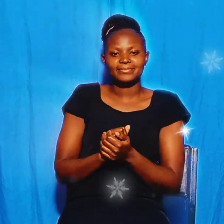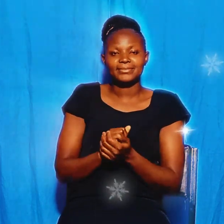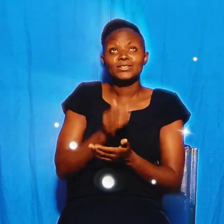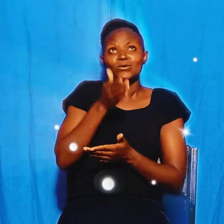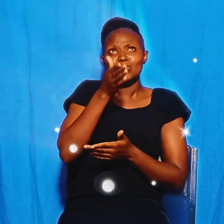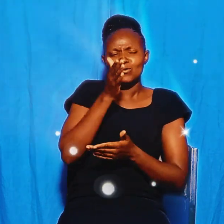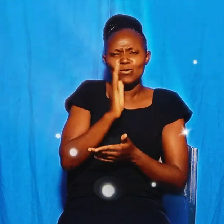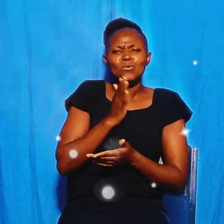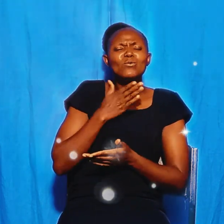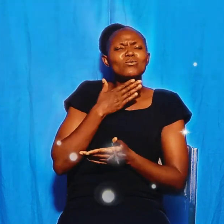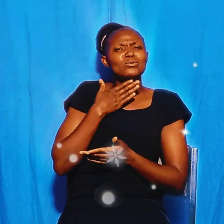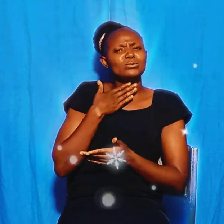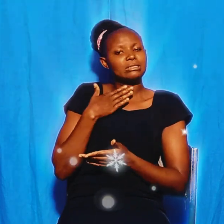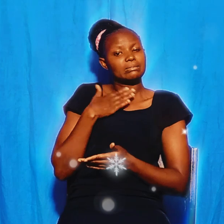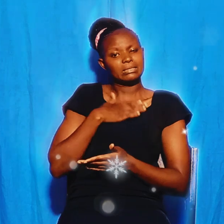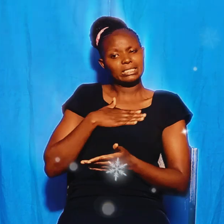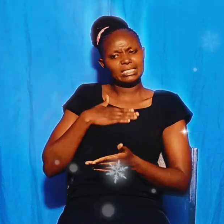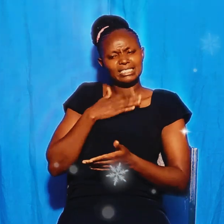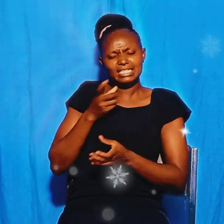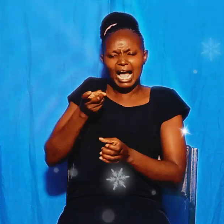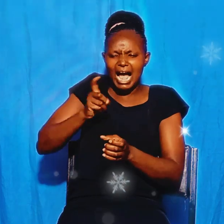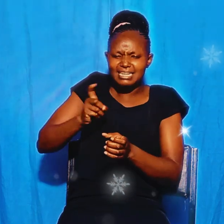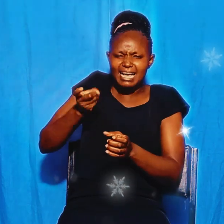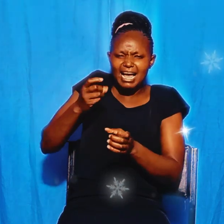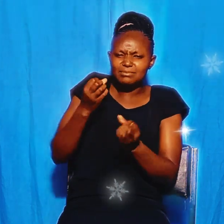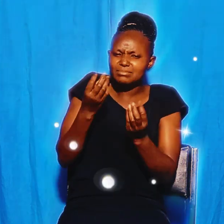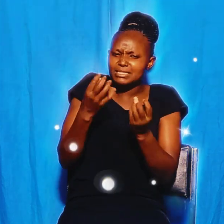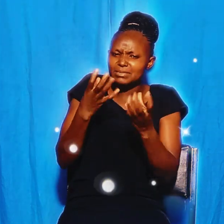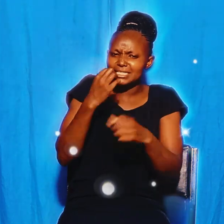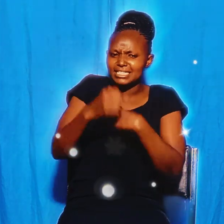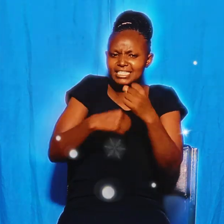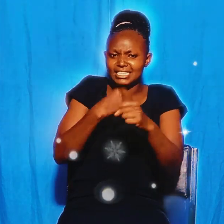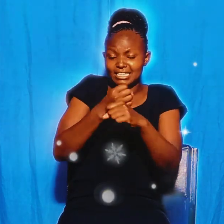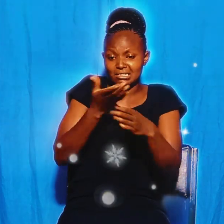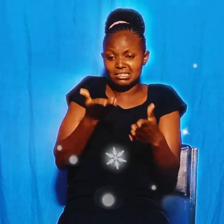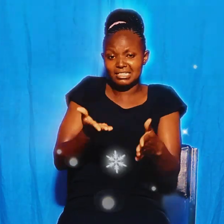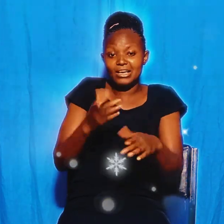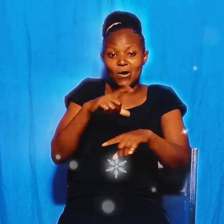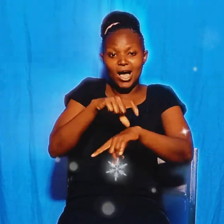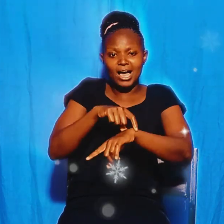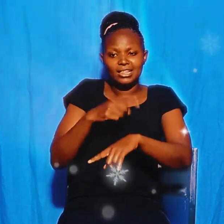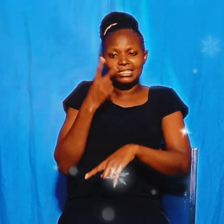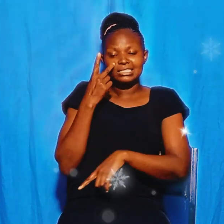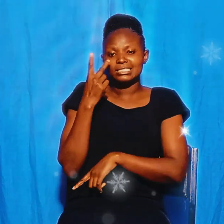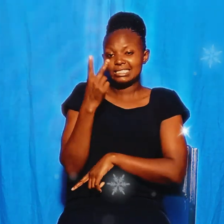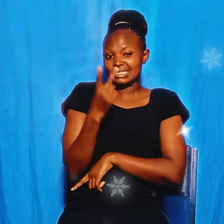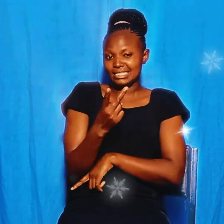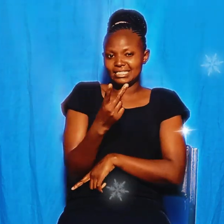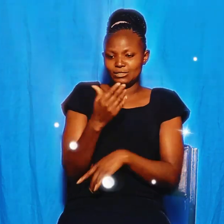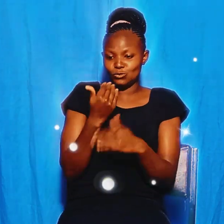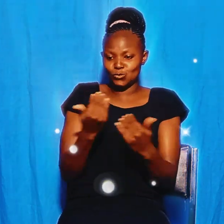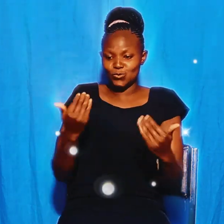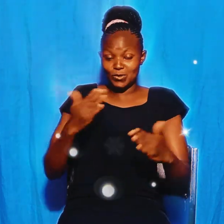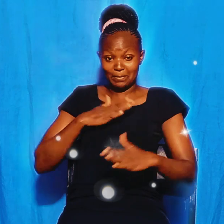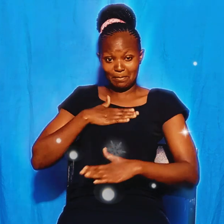na maathime na miaka minge tuniani. Mwone yesu kuwe mwo na